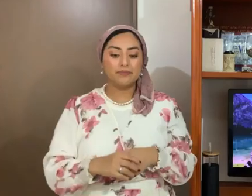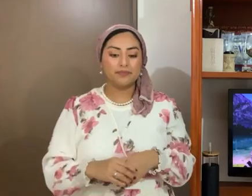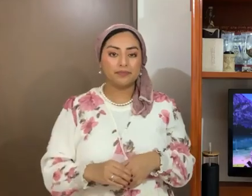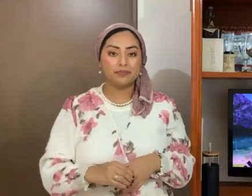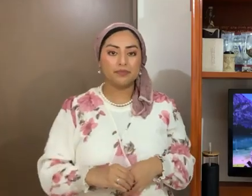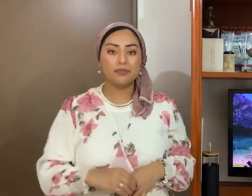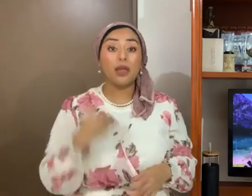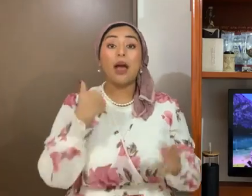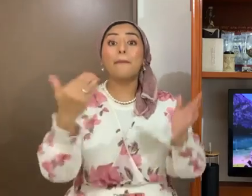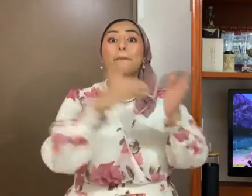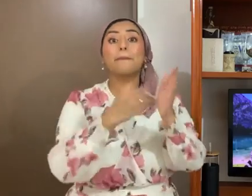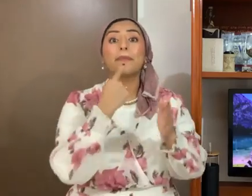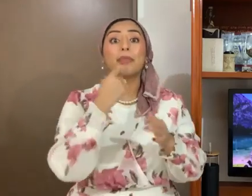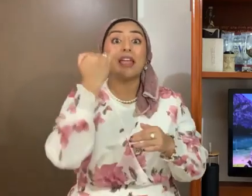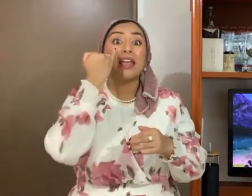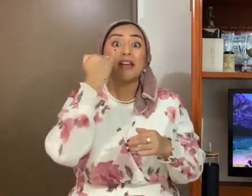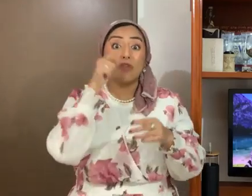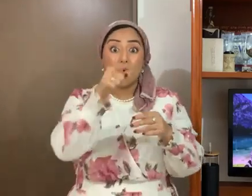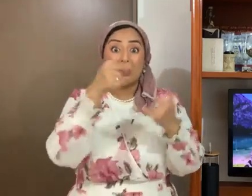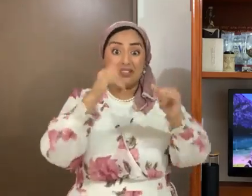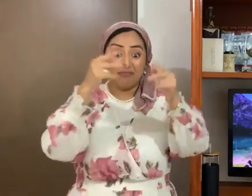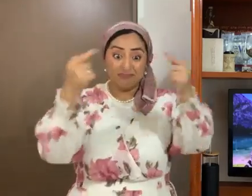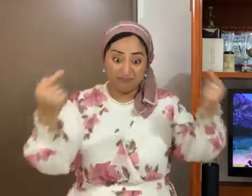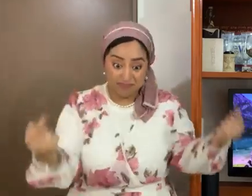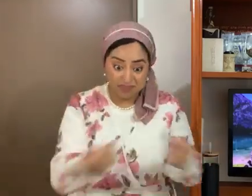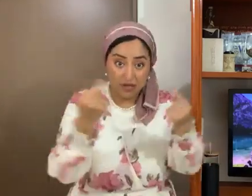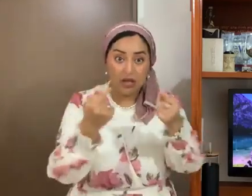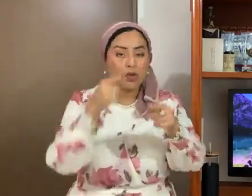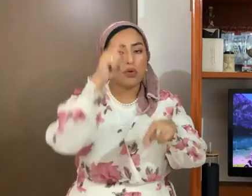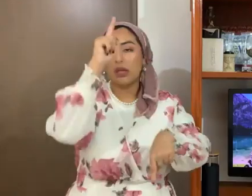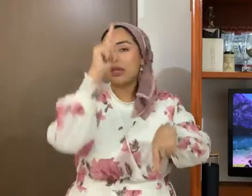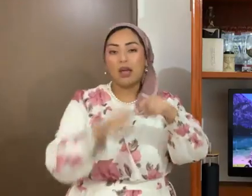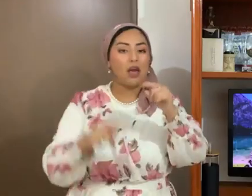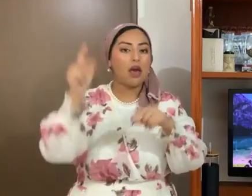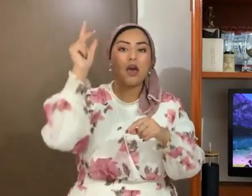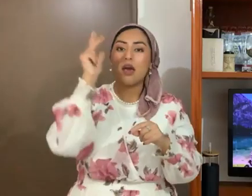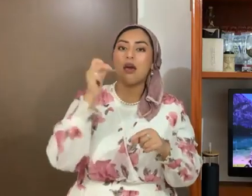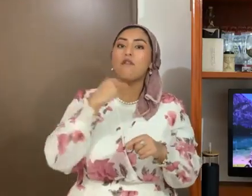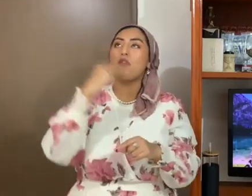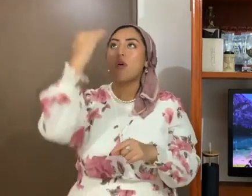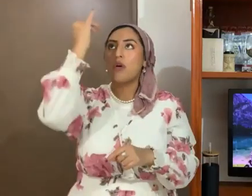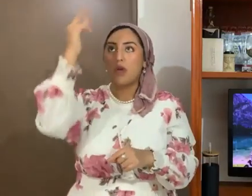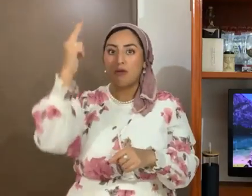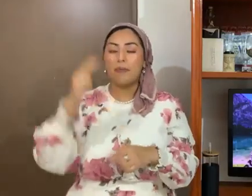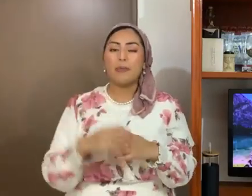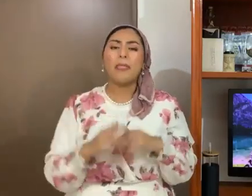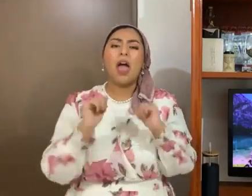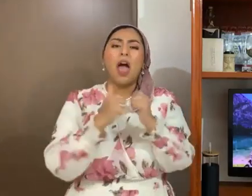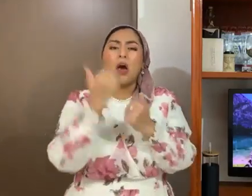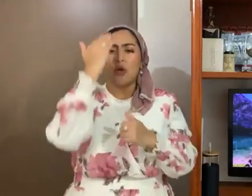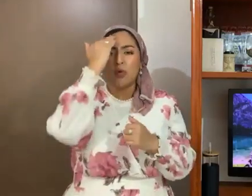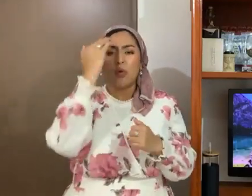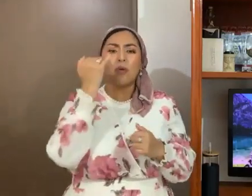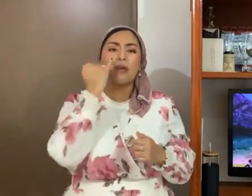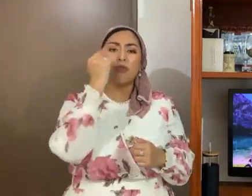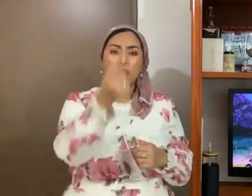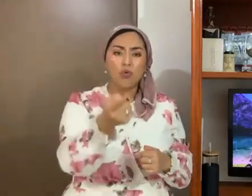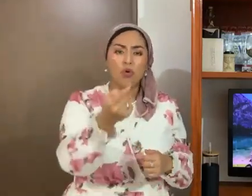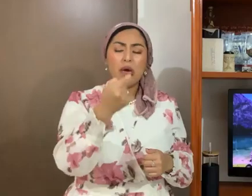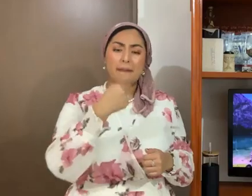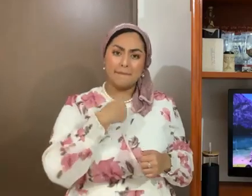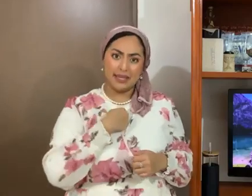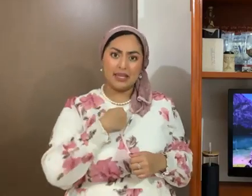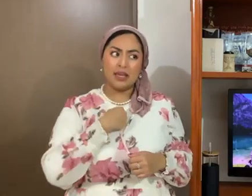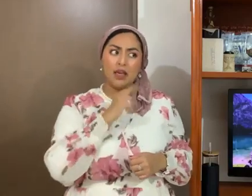purificado, no escucha la voz de Yahweh. ¿Cómo saber si nosotros, si ustedes, si yo,